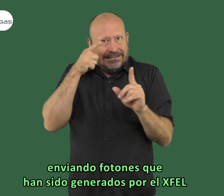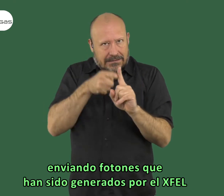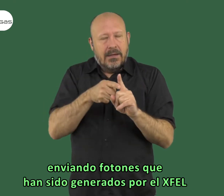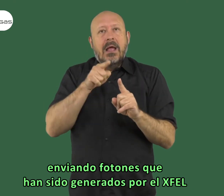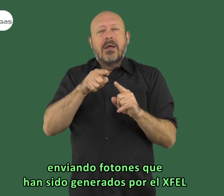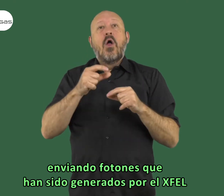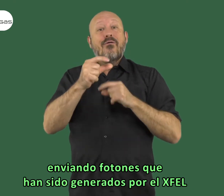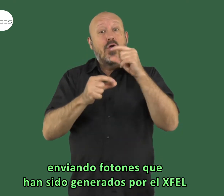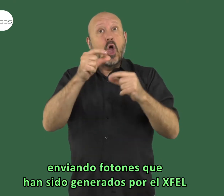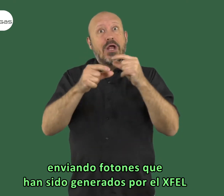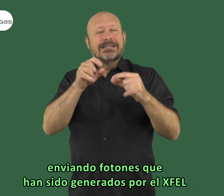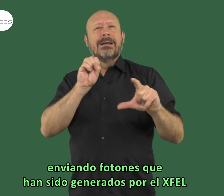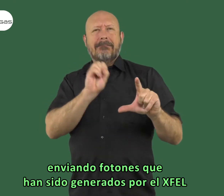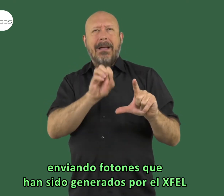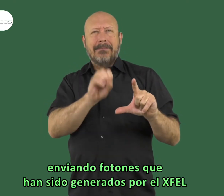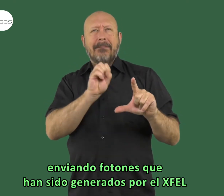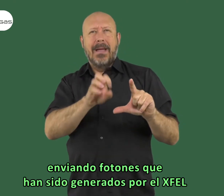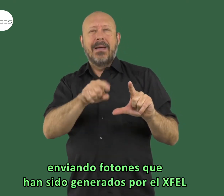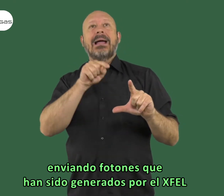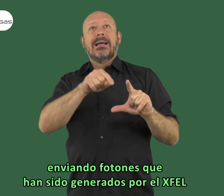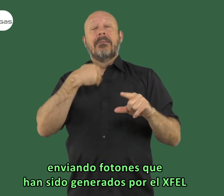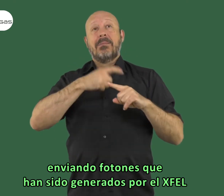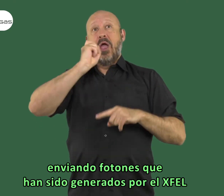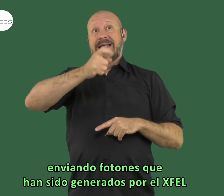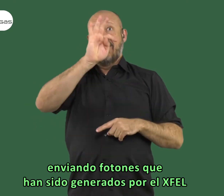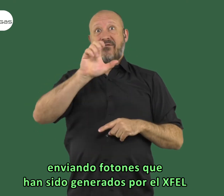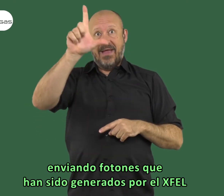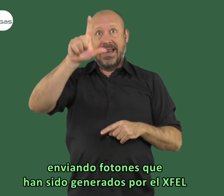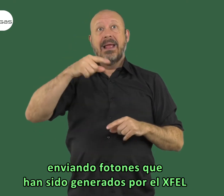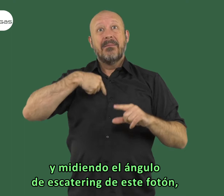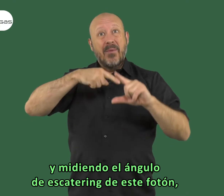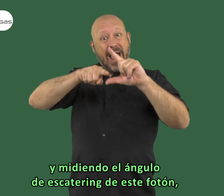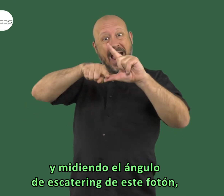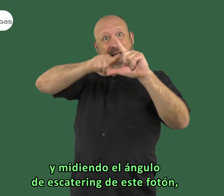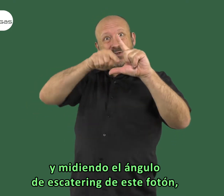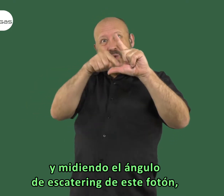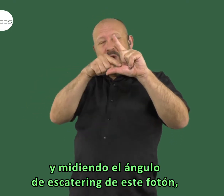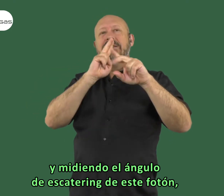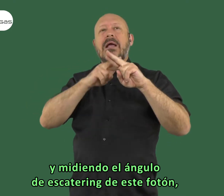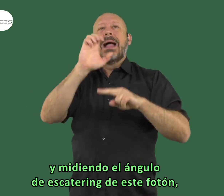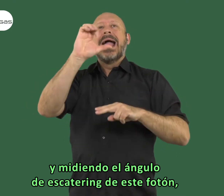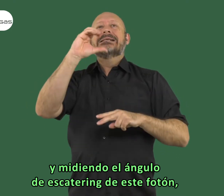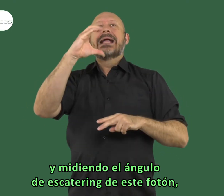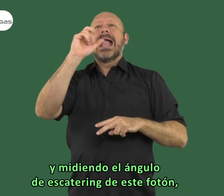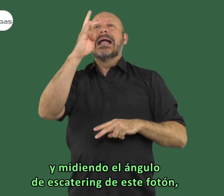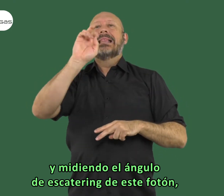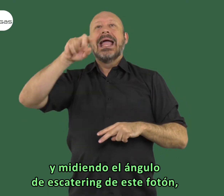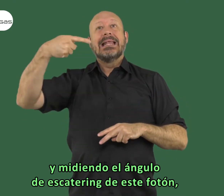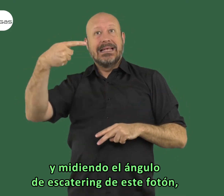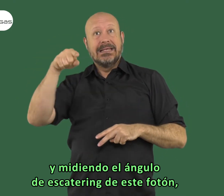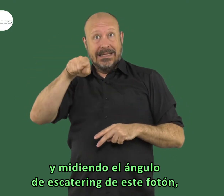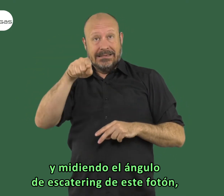materia enviando fotones que están generados por el FEL y midiendo el ángulo